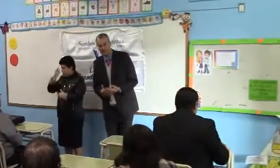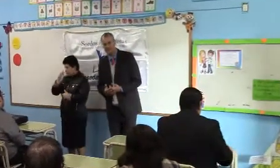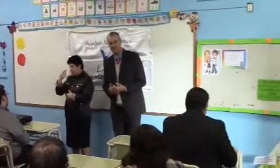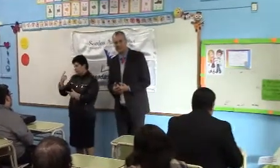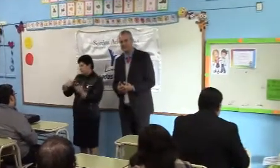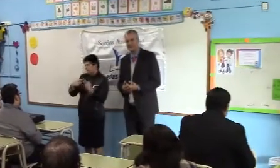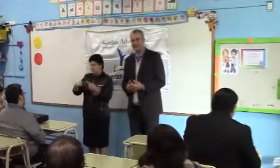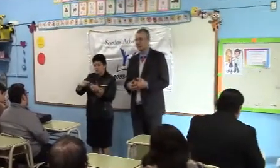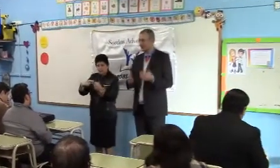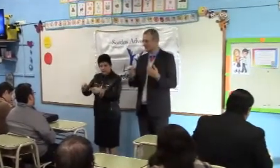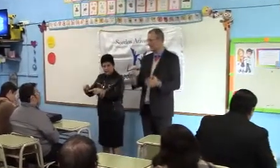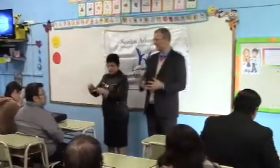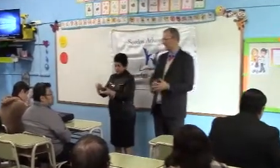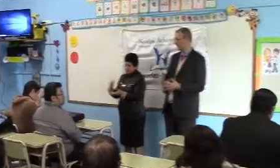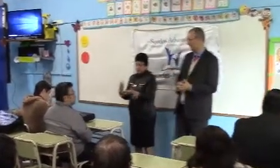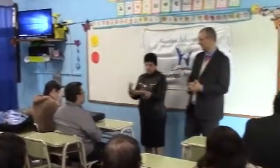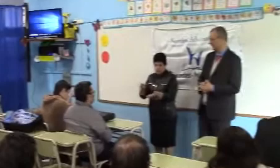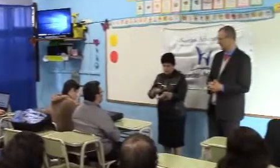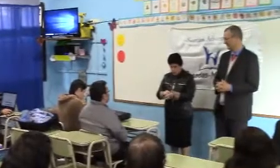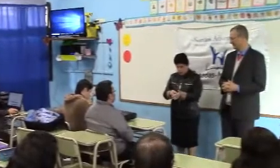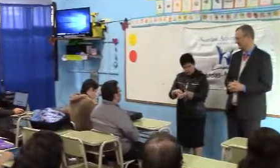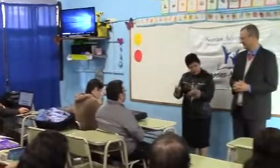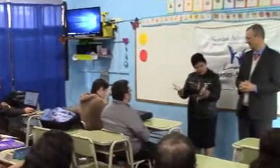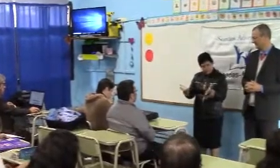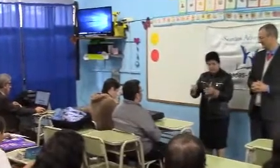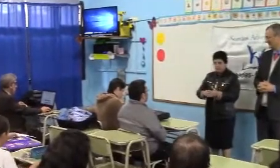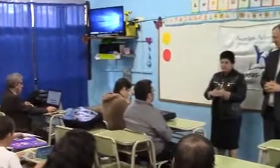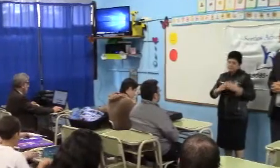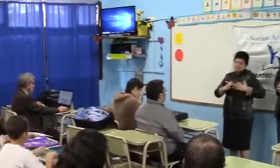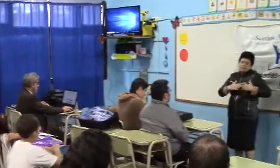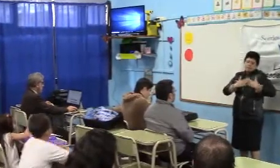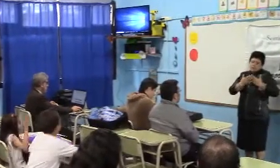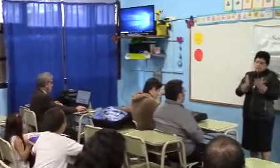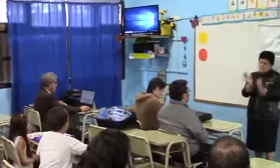dificultad y pueda sentir la amor de Dios.